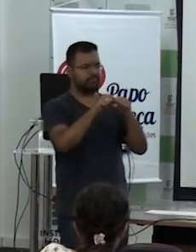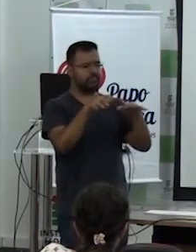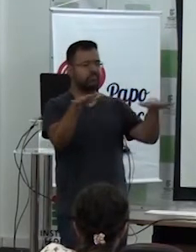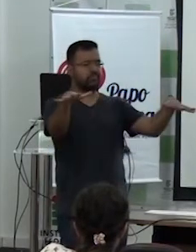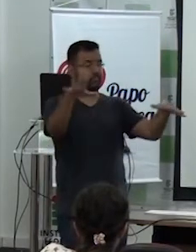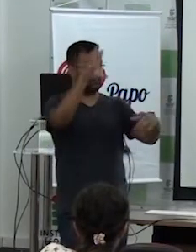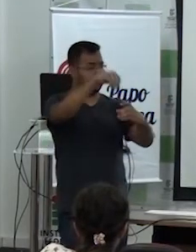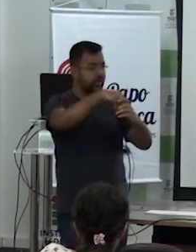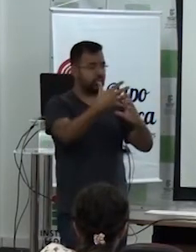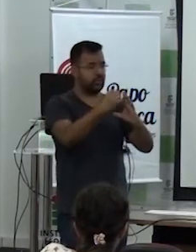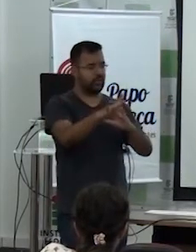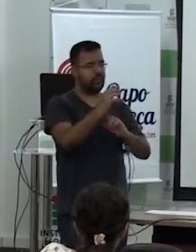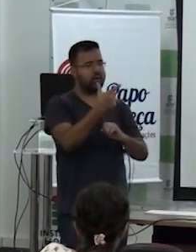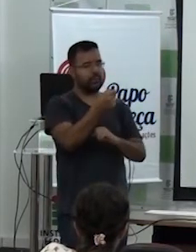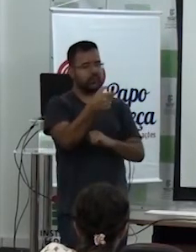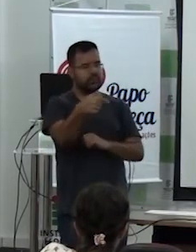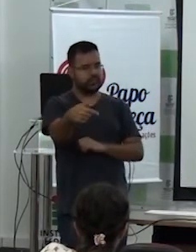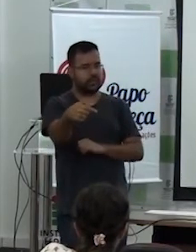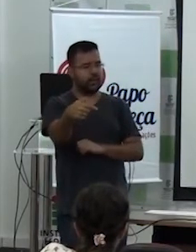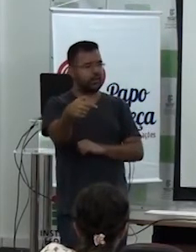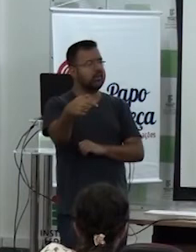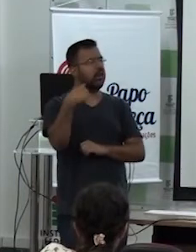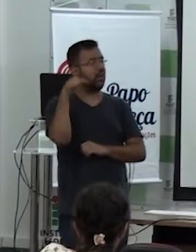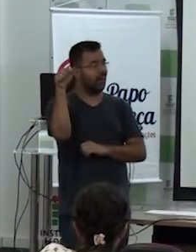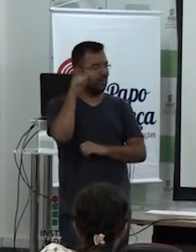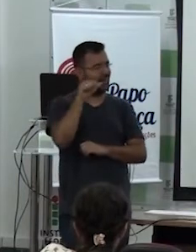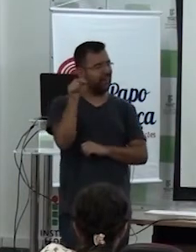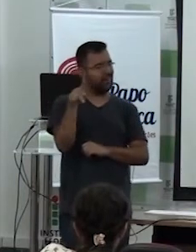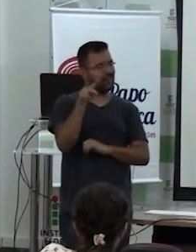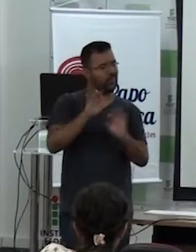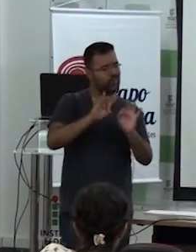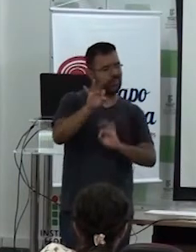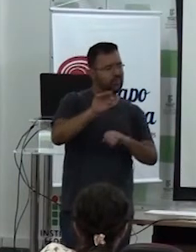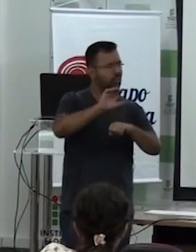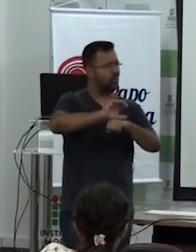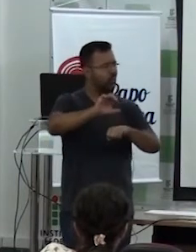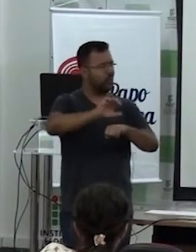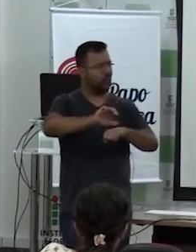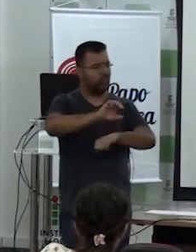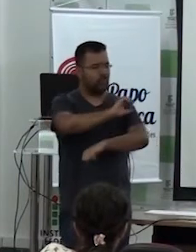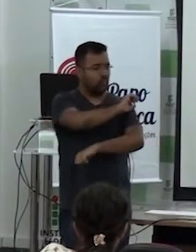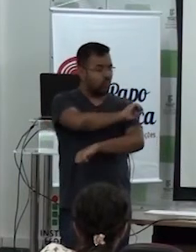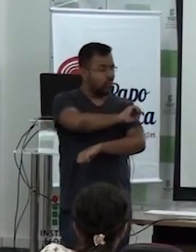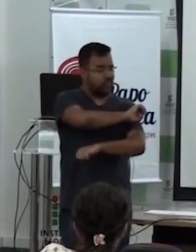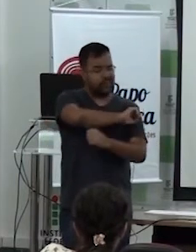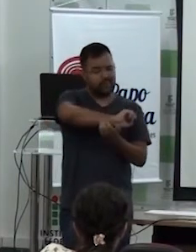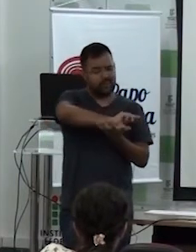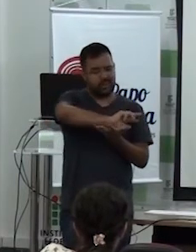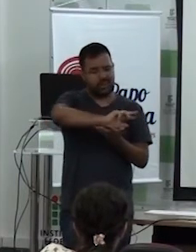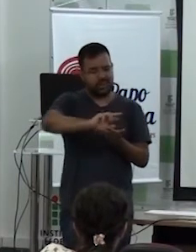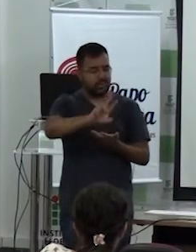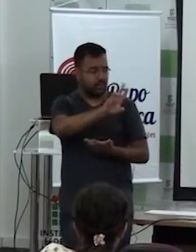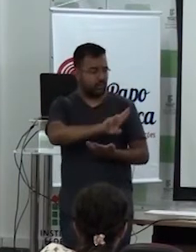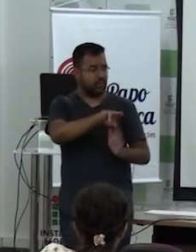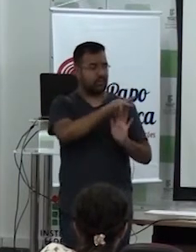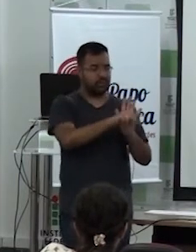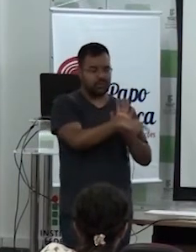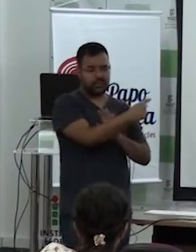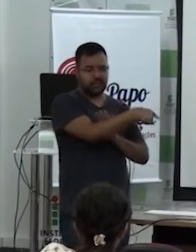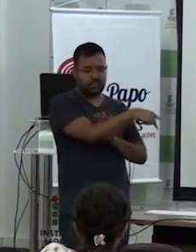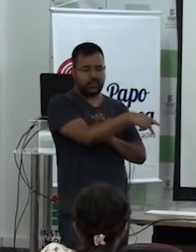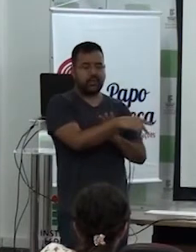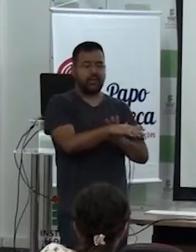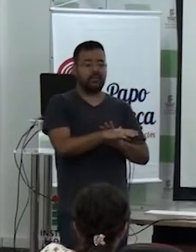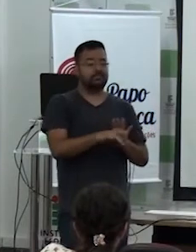aqui no CEFOM, de 2017. Ela promoveu várias oficinas, né, através desse projeto que ela está desenvolvendo.